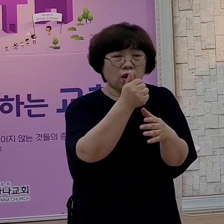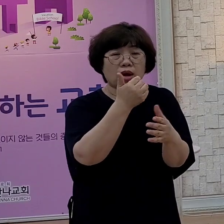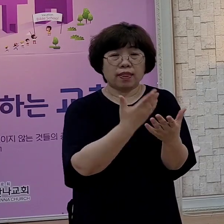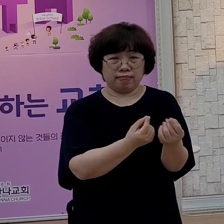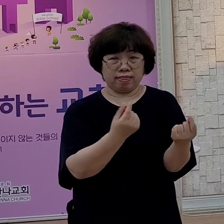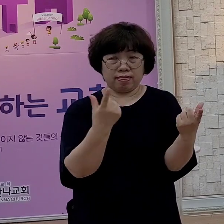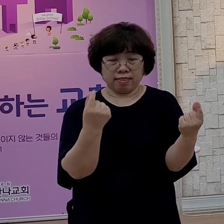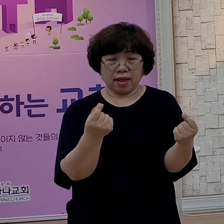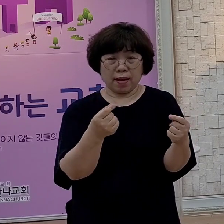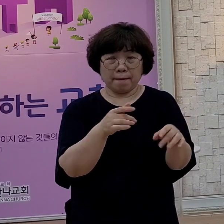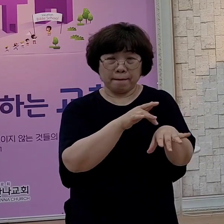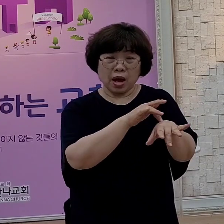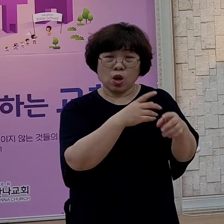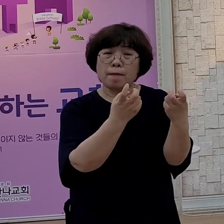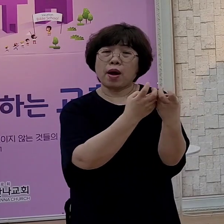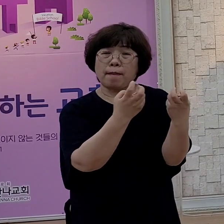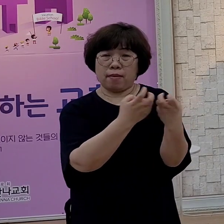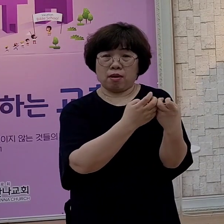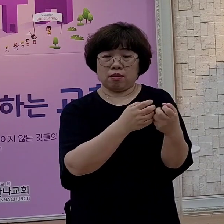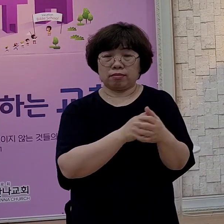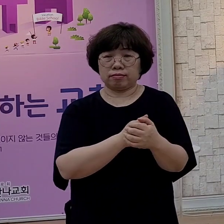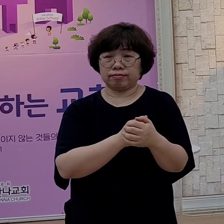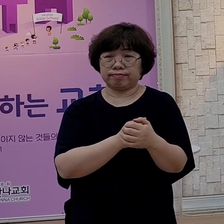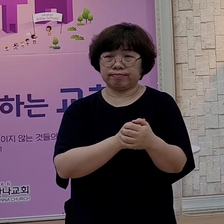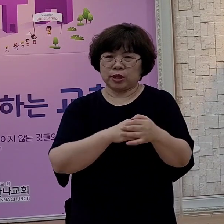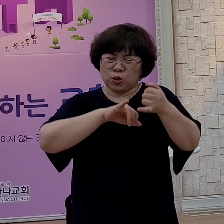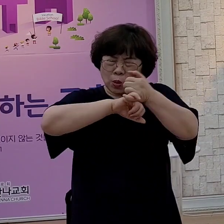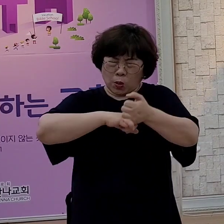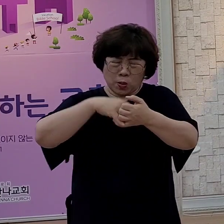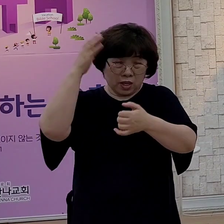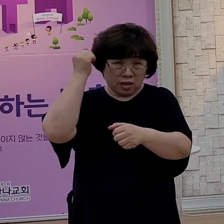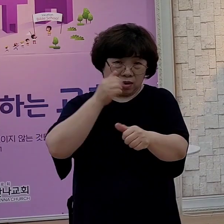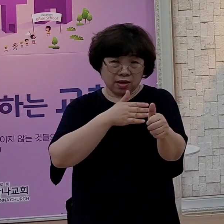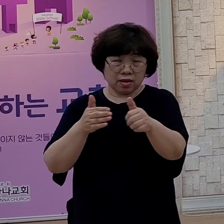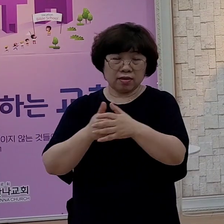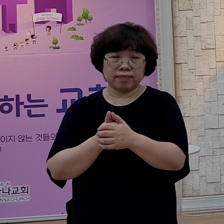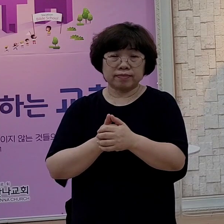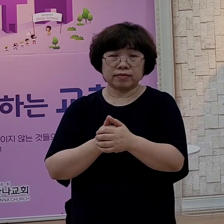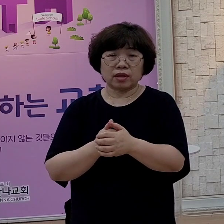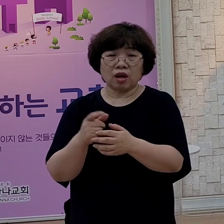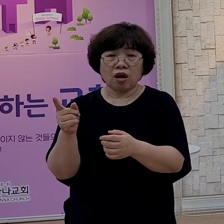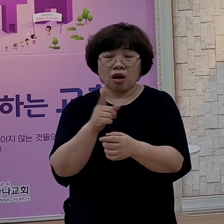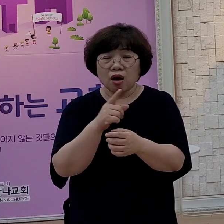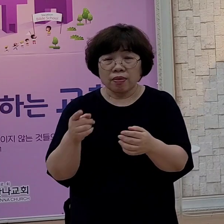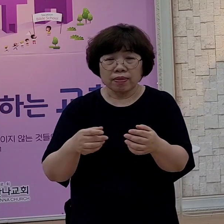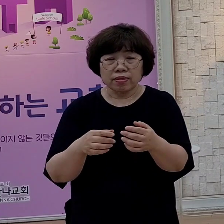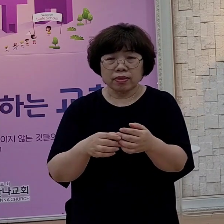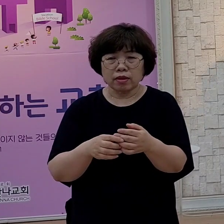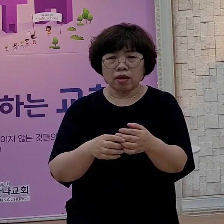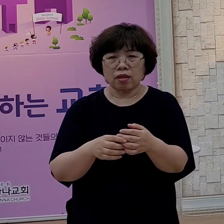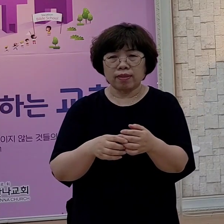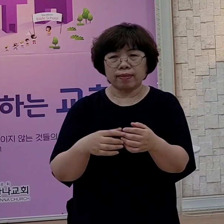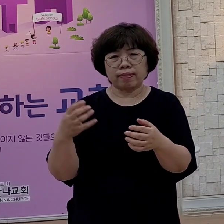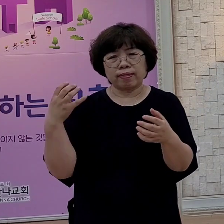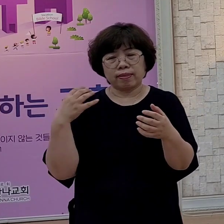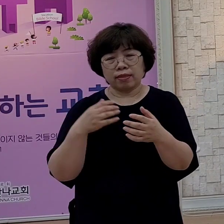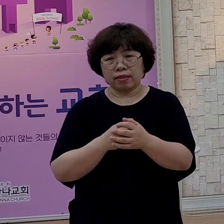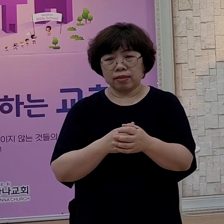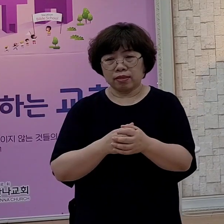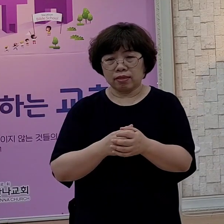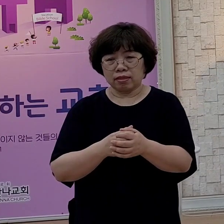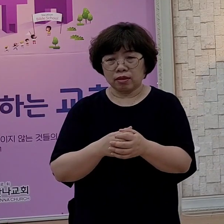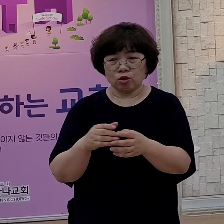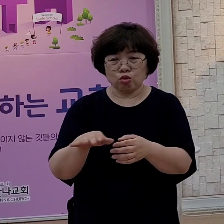마귀의 방법이다라는 사실. 그럼 반드시 기억하세요. 우리가 어떤 도구로 쓰임받고 있습니다.